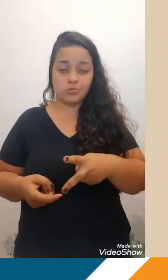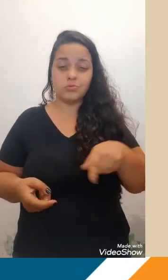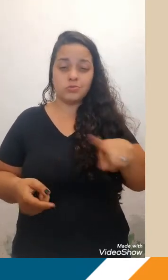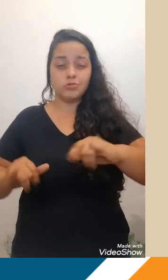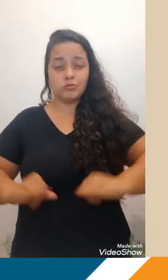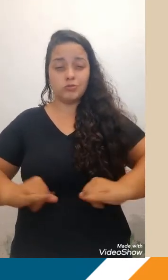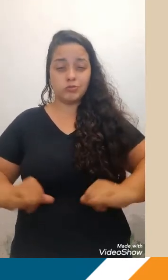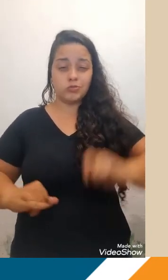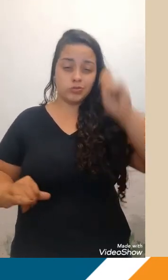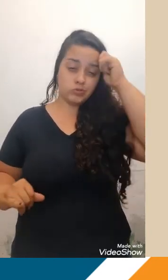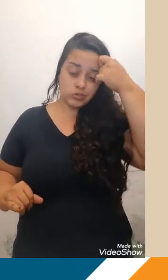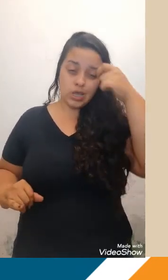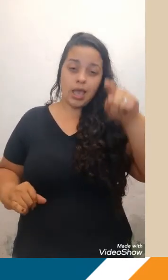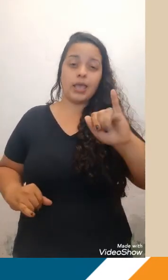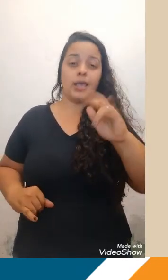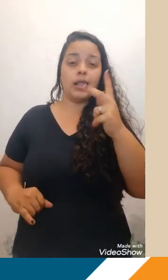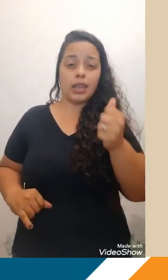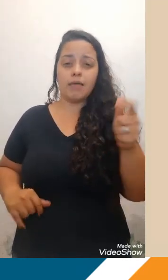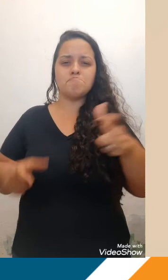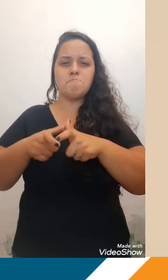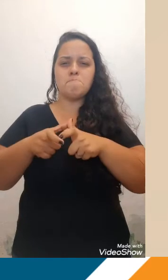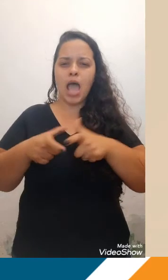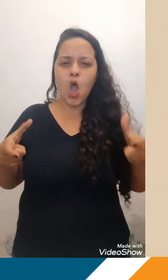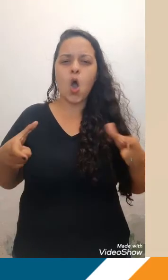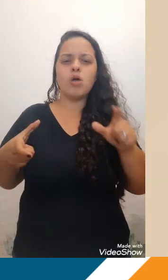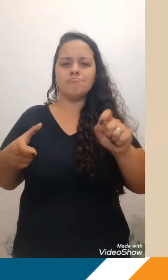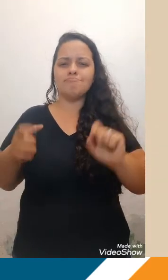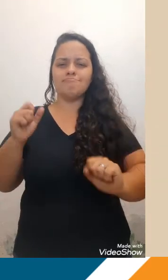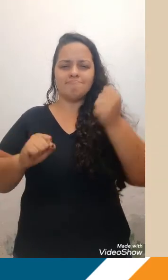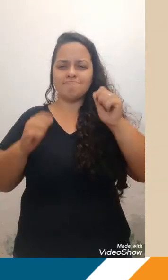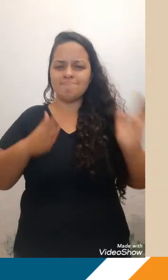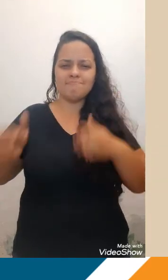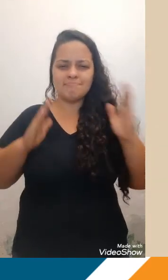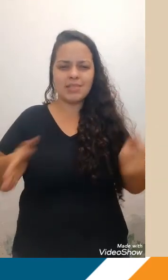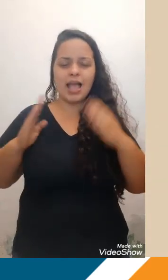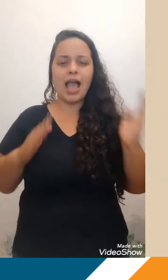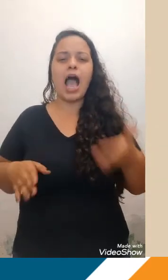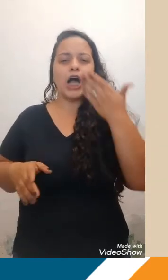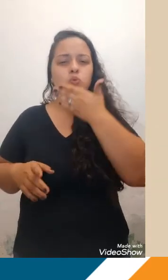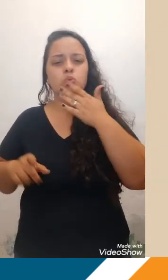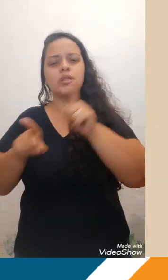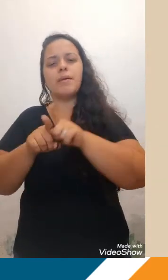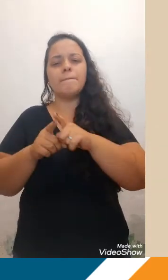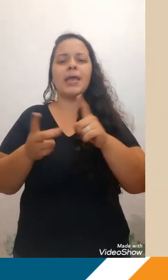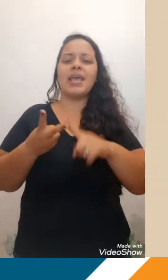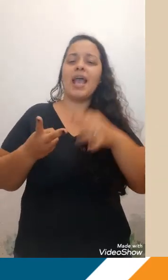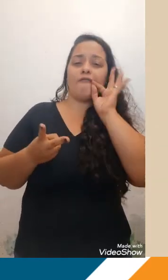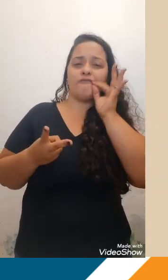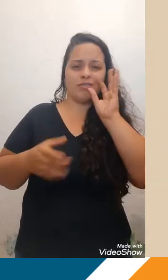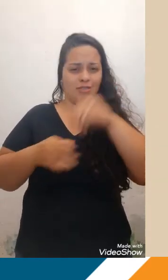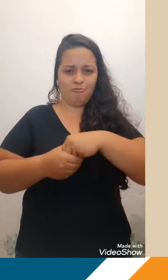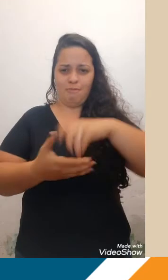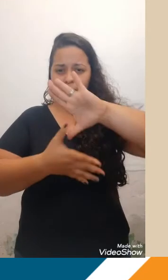região francesa da Ilha de São Domingos se tornou a maior produtora e exportadora de açúcar e de café da América.